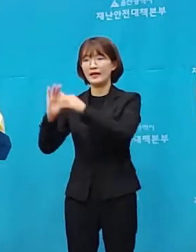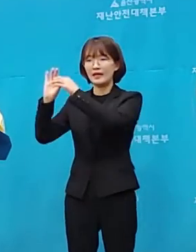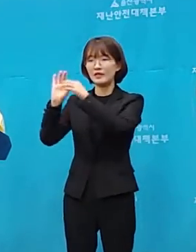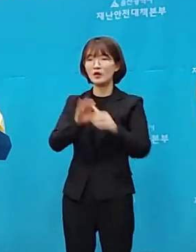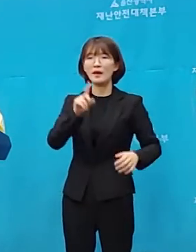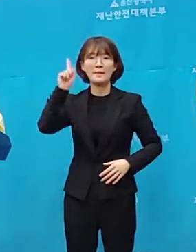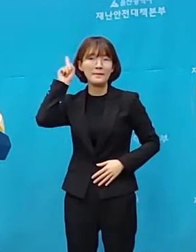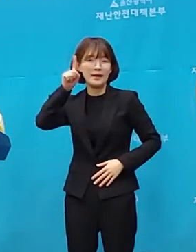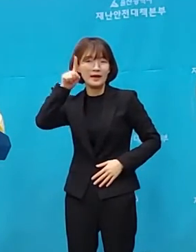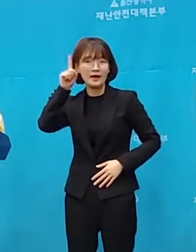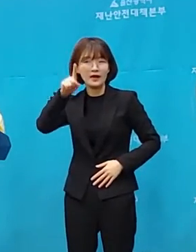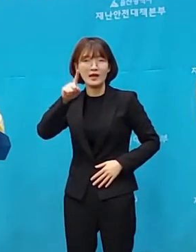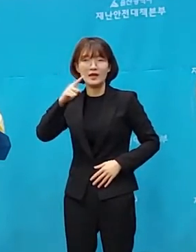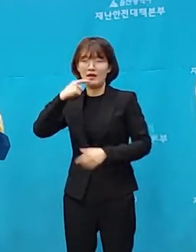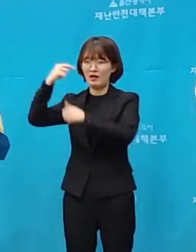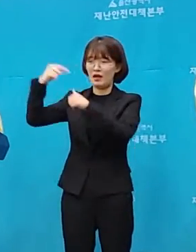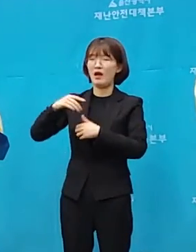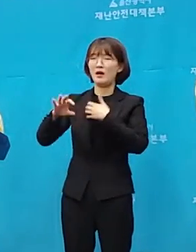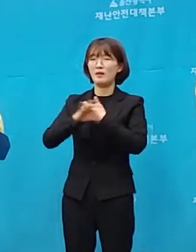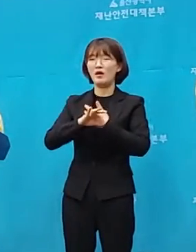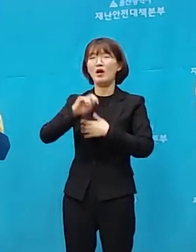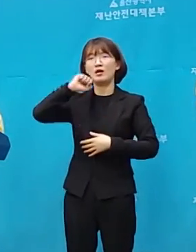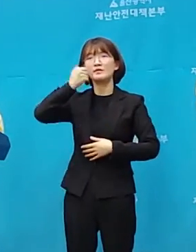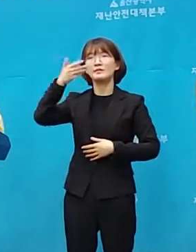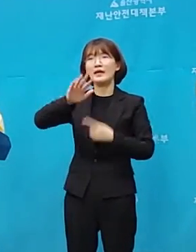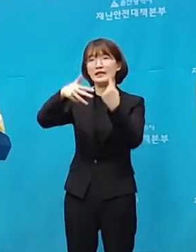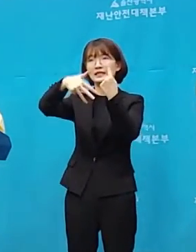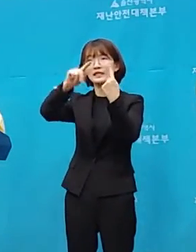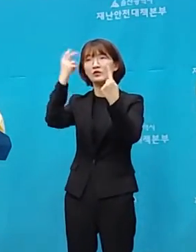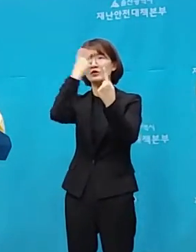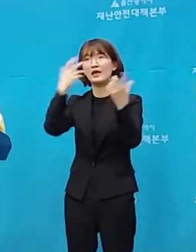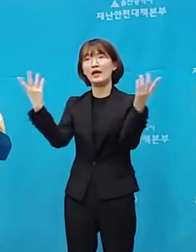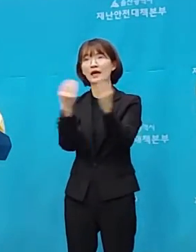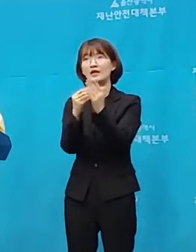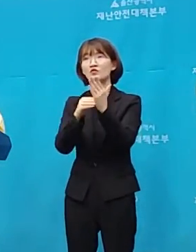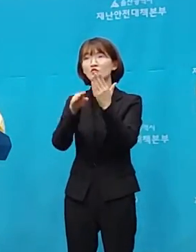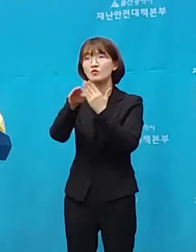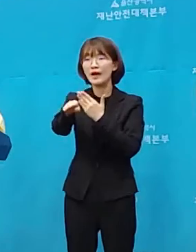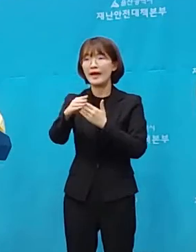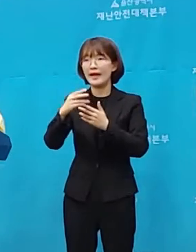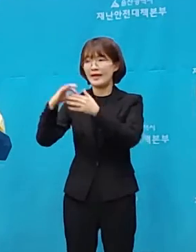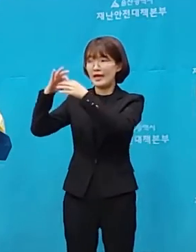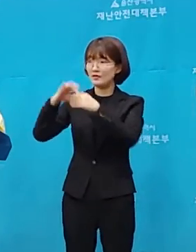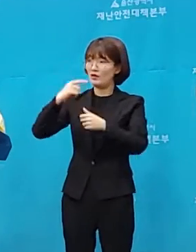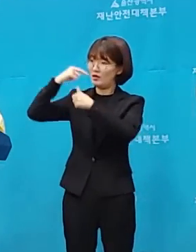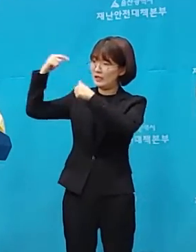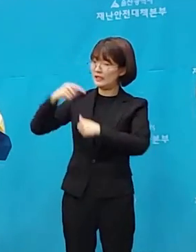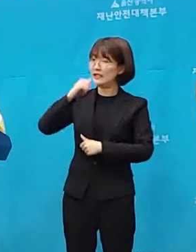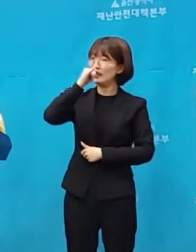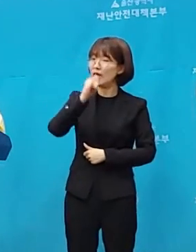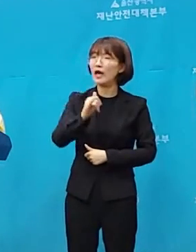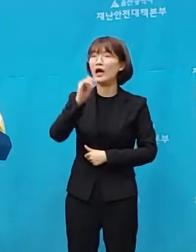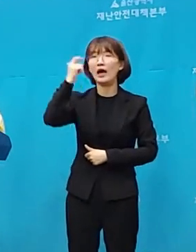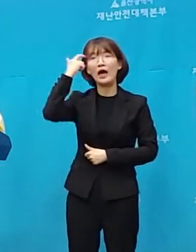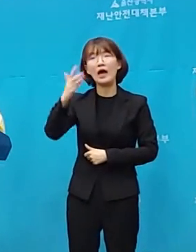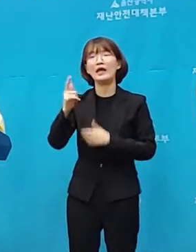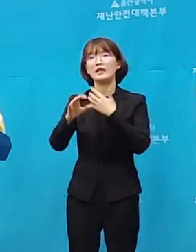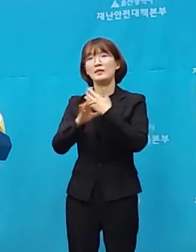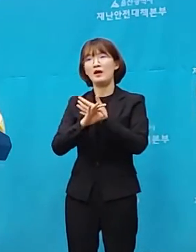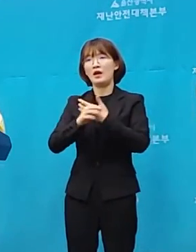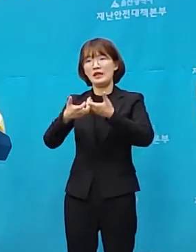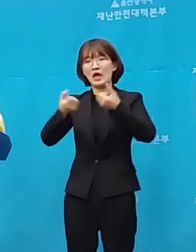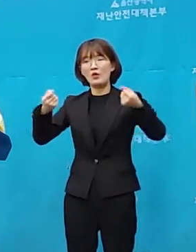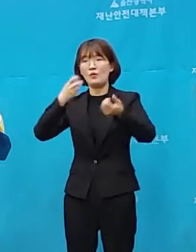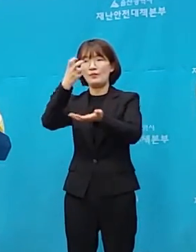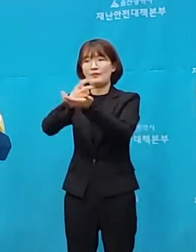이제 매일매일 조사하라고 일일이 다니겠지만 1차 한번 조사를 해보고 나면은 계속 조사를 다시 하라고 할지 문광부에서 일단은 별도